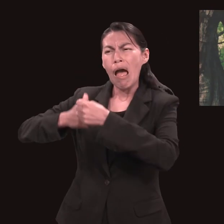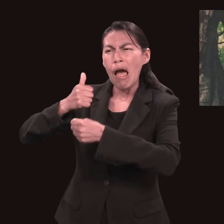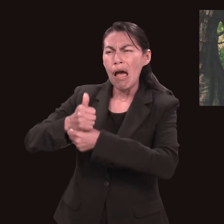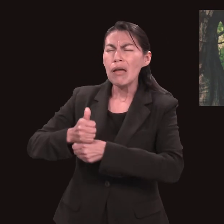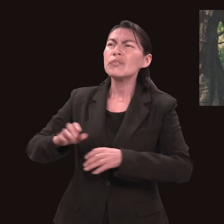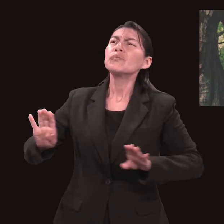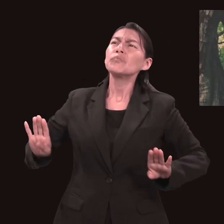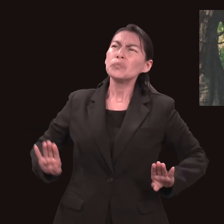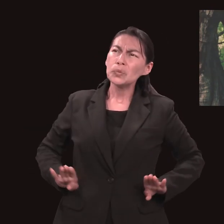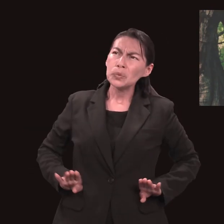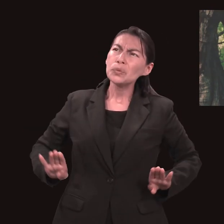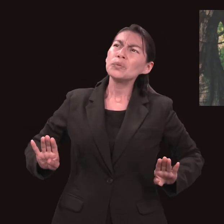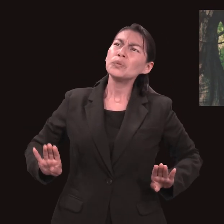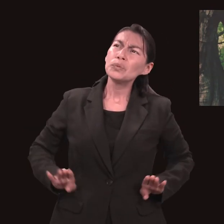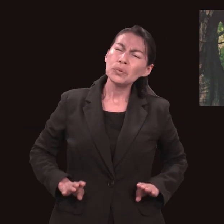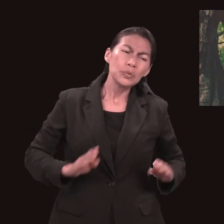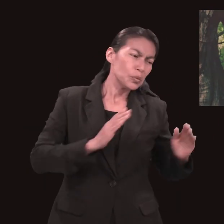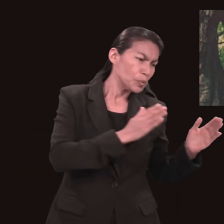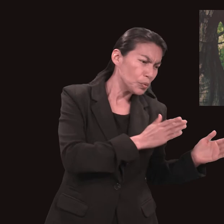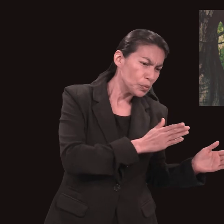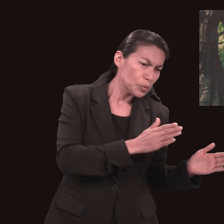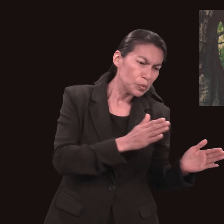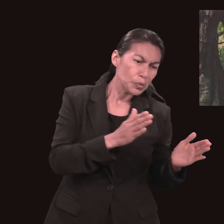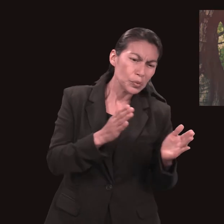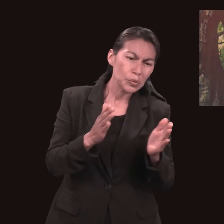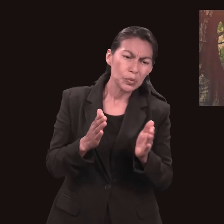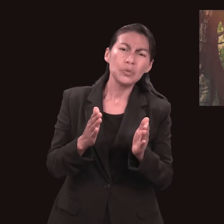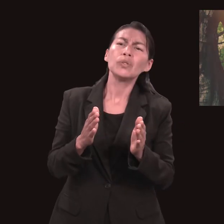como el frío en invierno